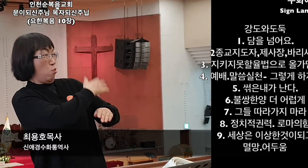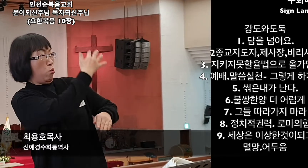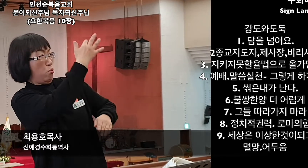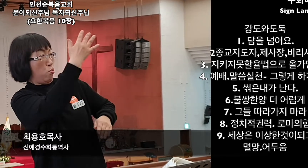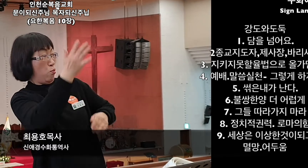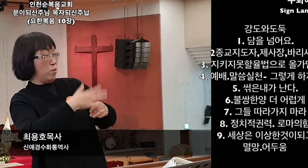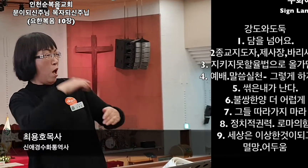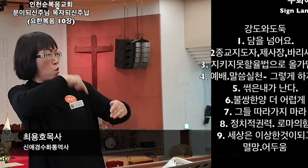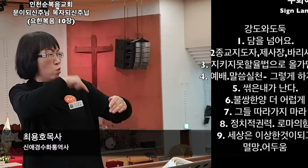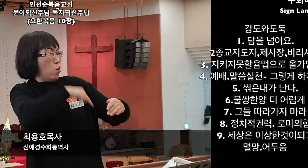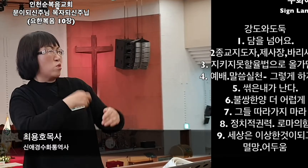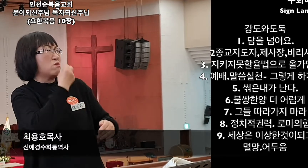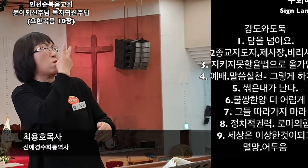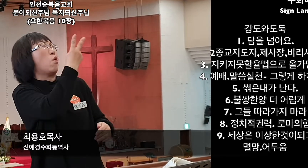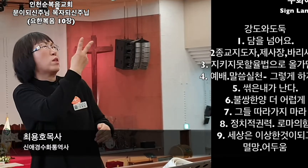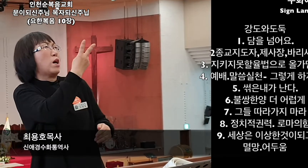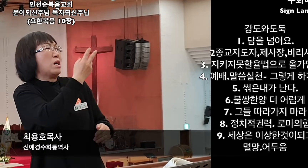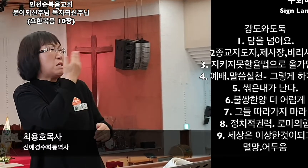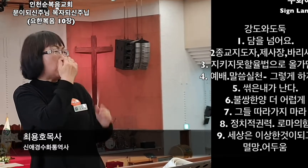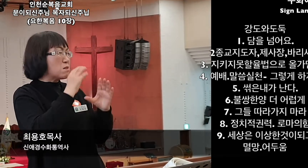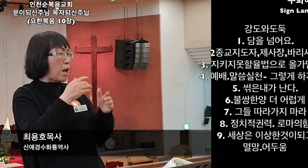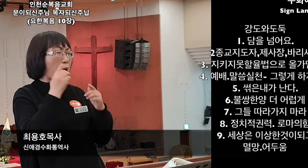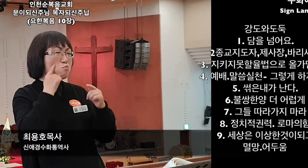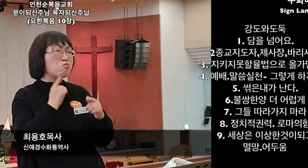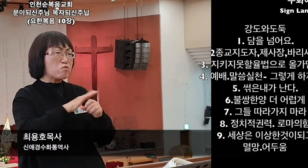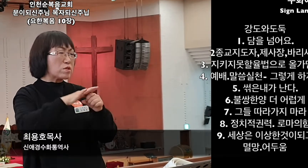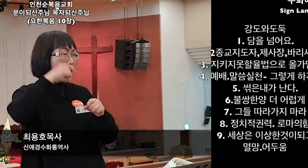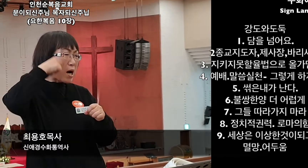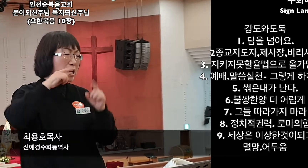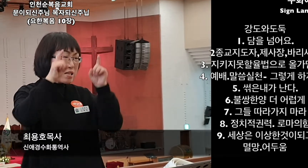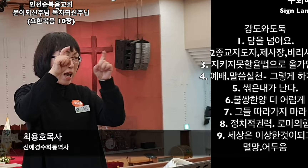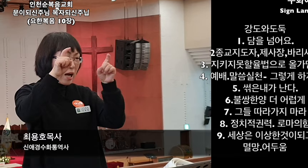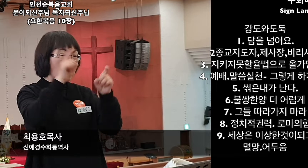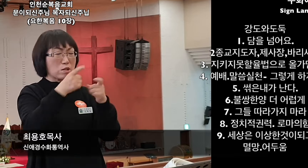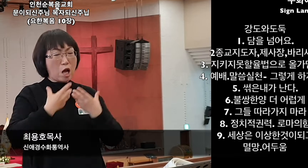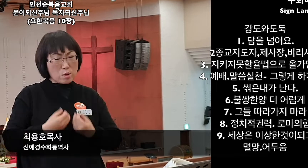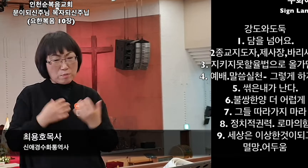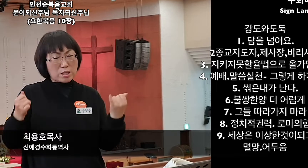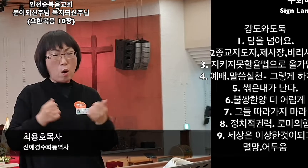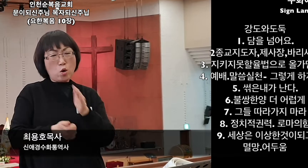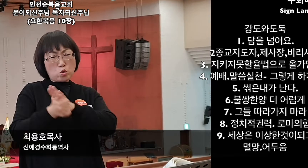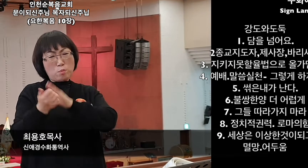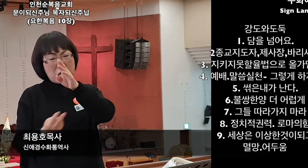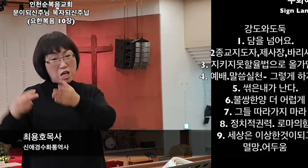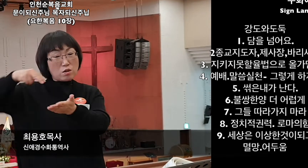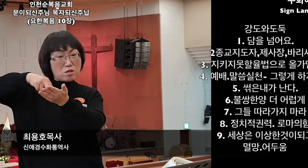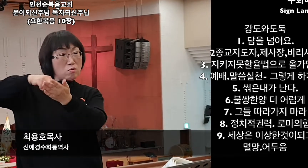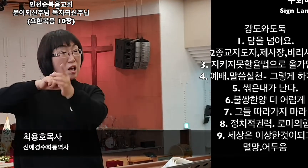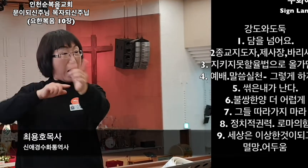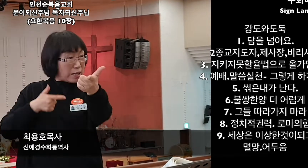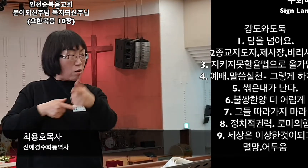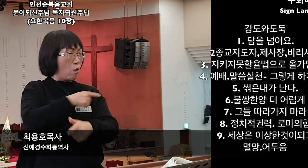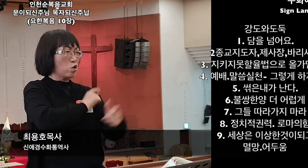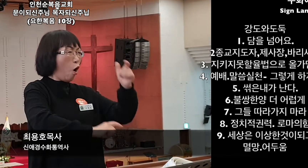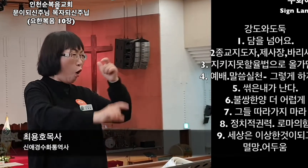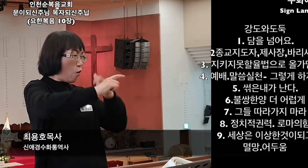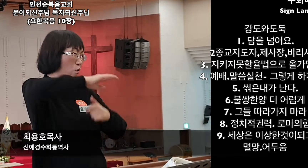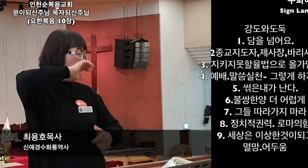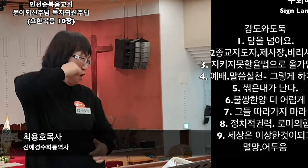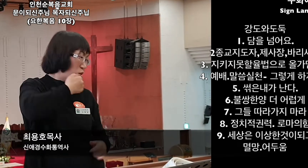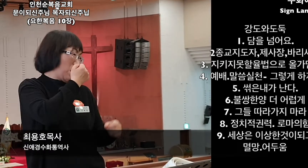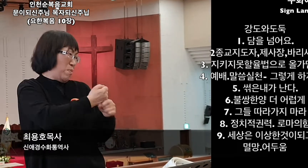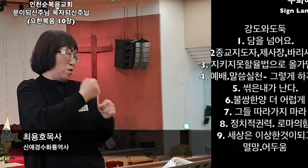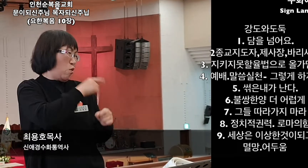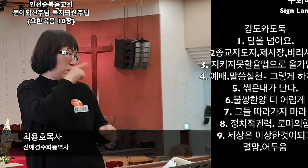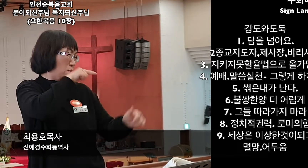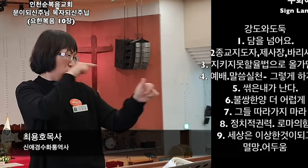건 결국은 이 이스라엘의 불쌍한 양들, 어쩔 줄 모르는 절망의 사람들을 소망으로 일으켜 세우는 게 아니라 오히려 더 어렵게